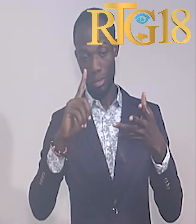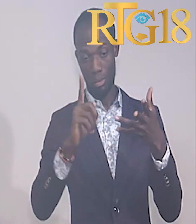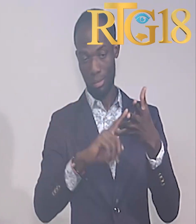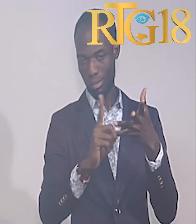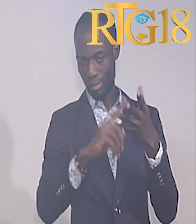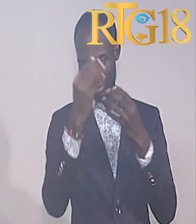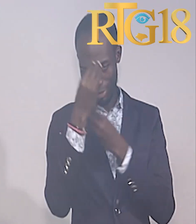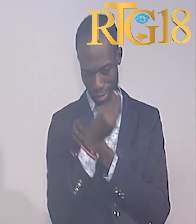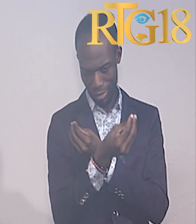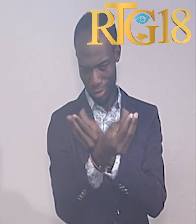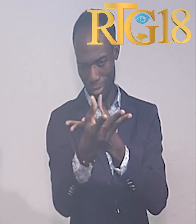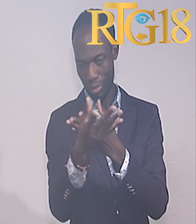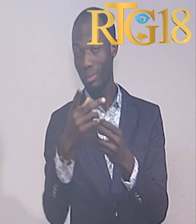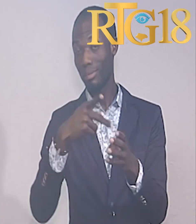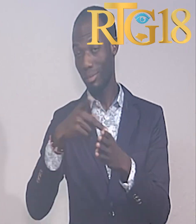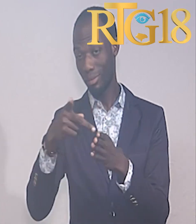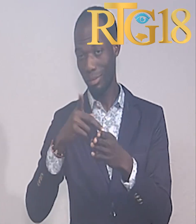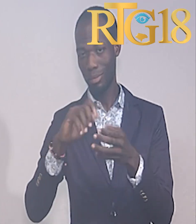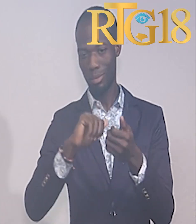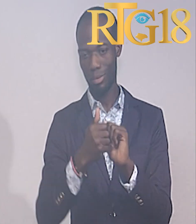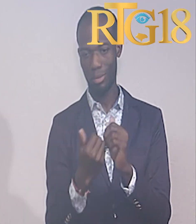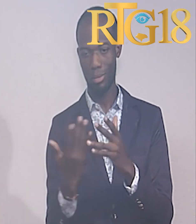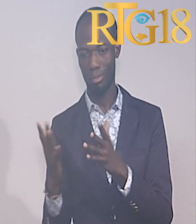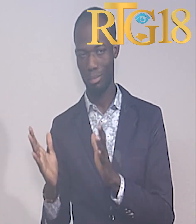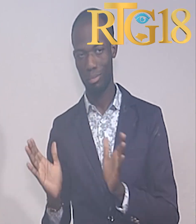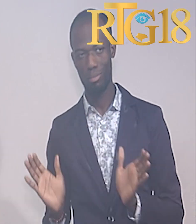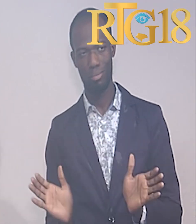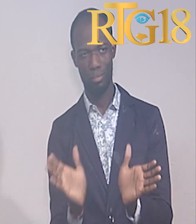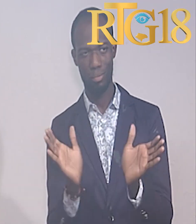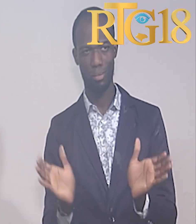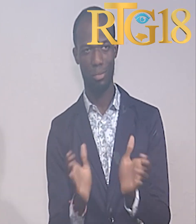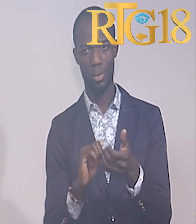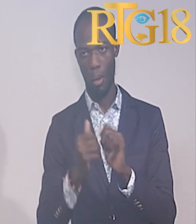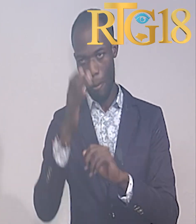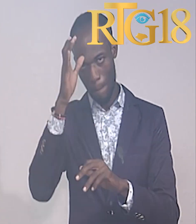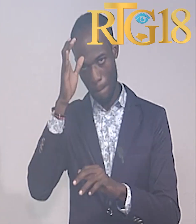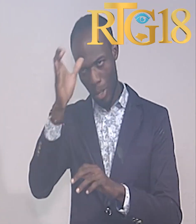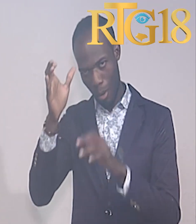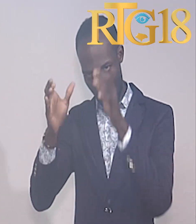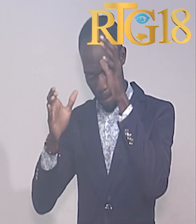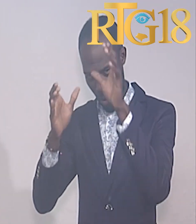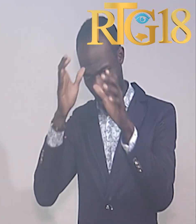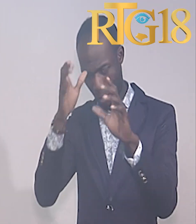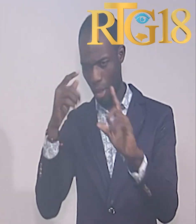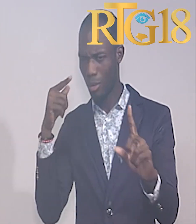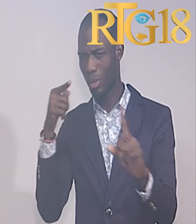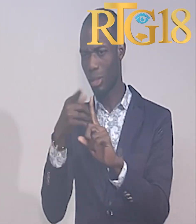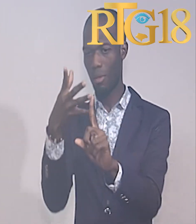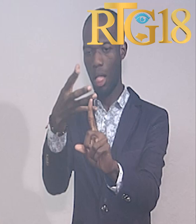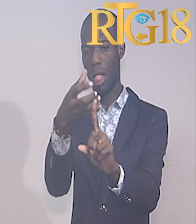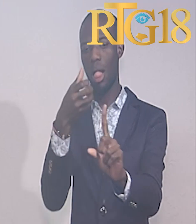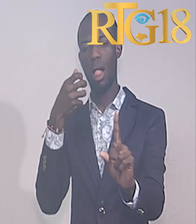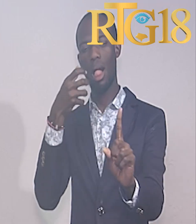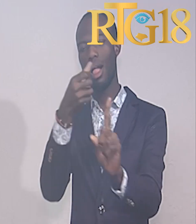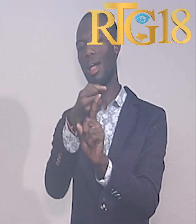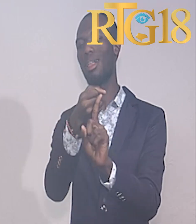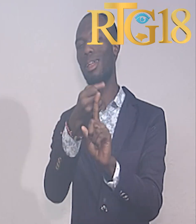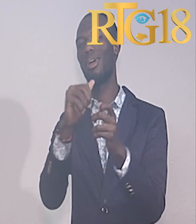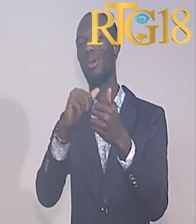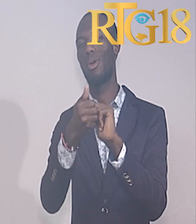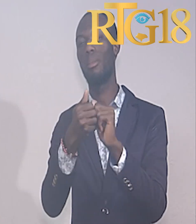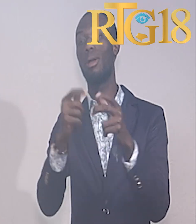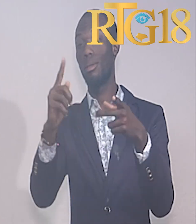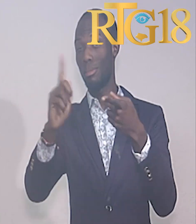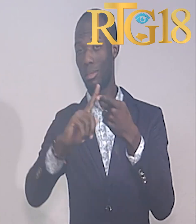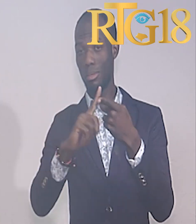formation professionnelle et renforcement de capacités. Maintenant, pour atteindre ces objectifs, nous allons produire